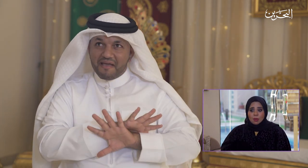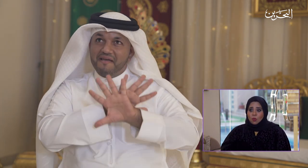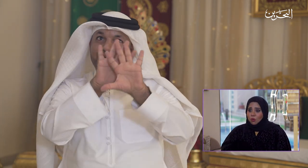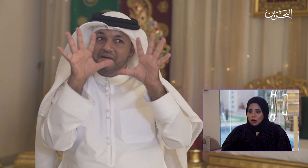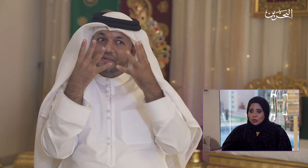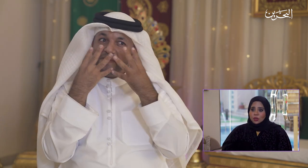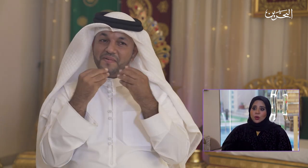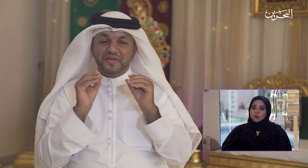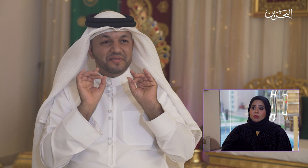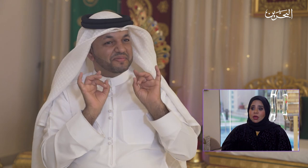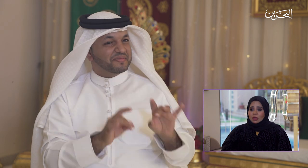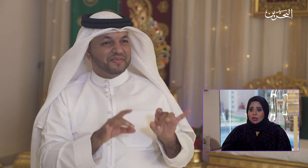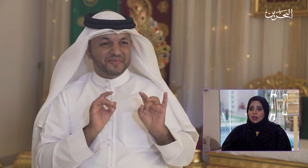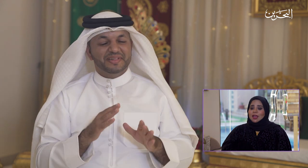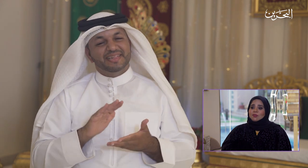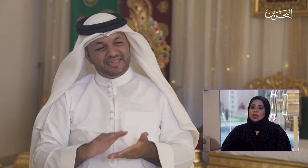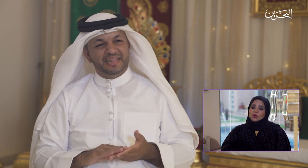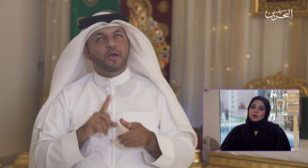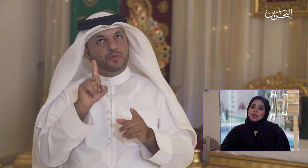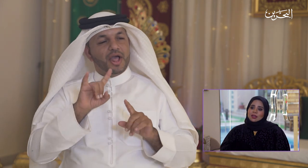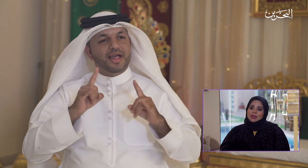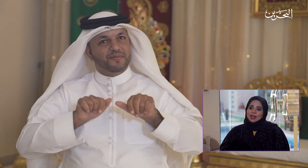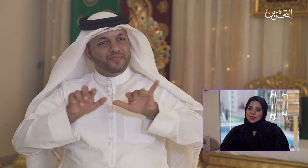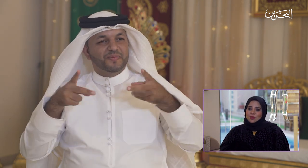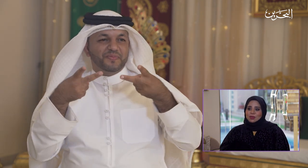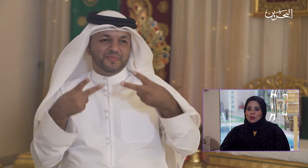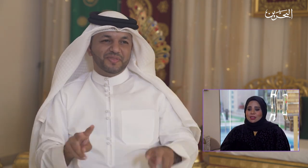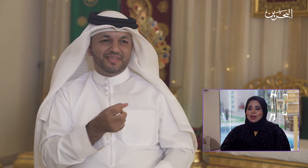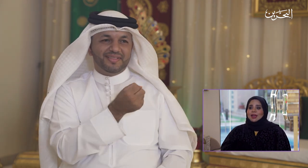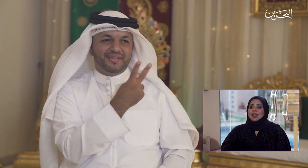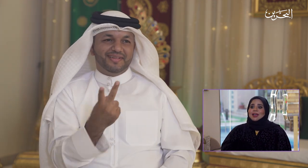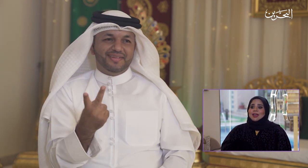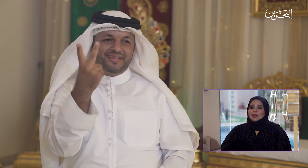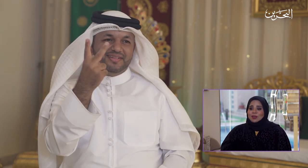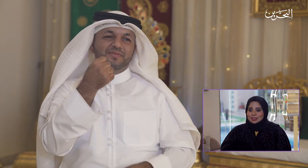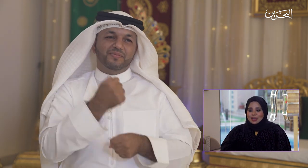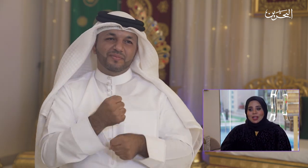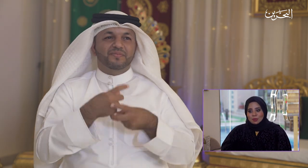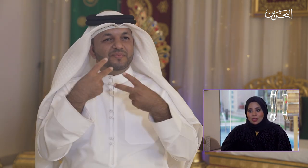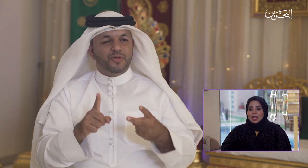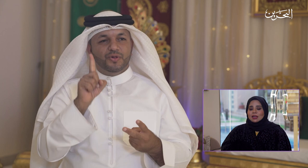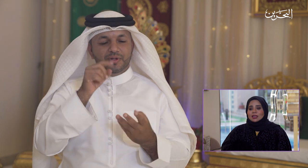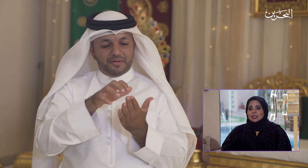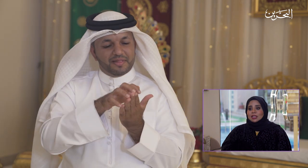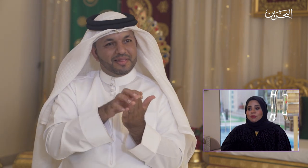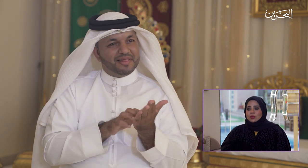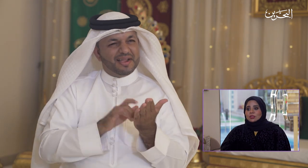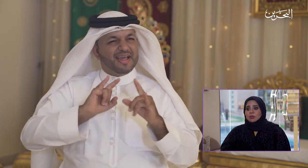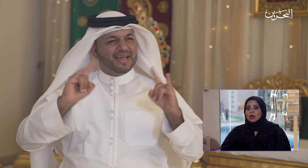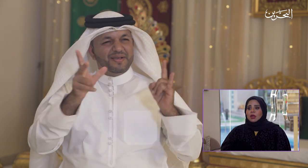العمل وايد حلو ومنبهرين. فيقول هني كانت هاي بدايته. فكانت بدايته الحقيقية سنة 2007،